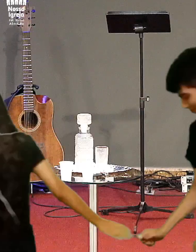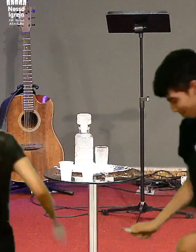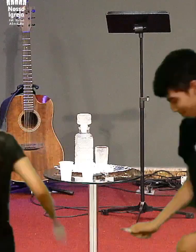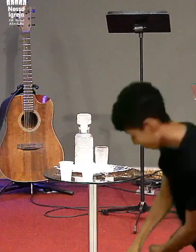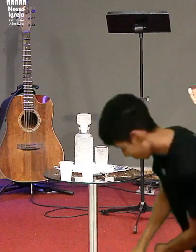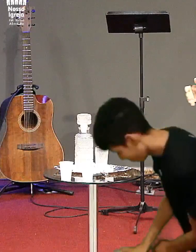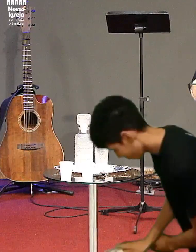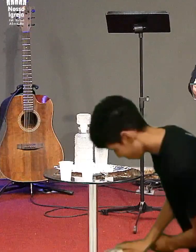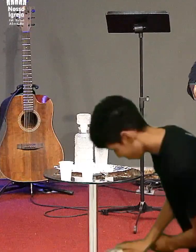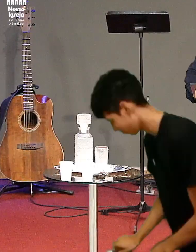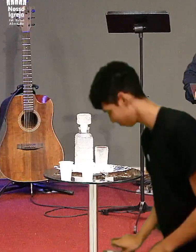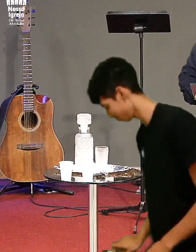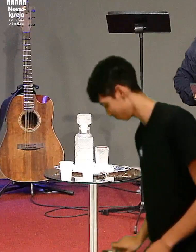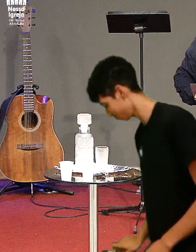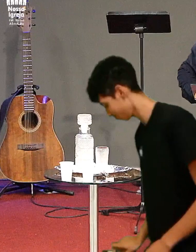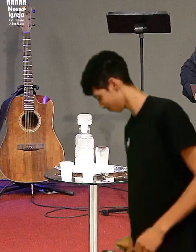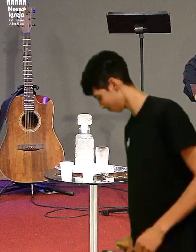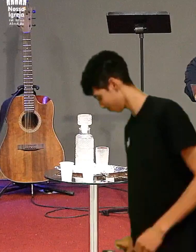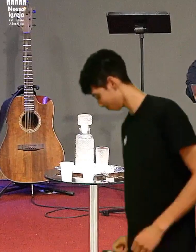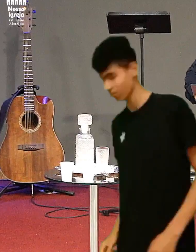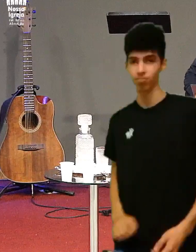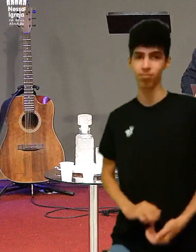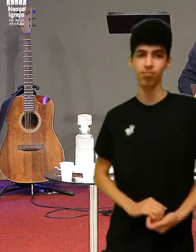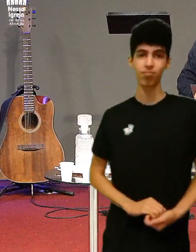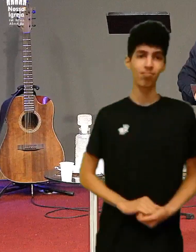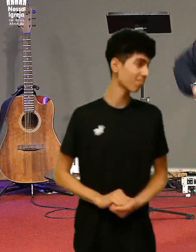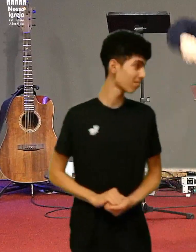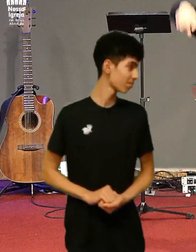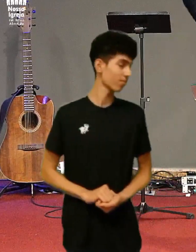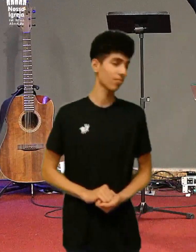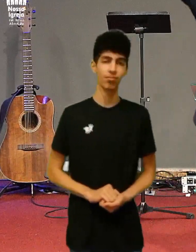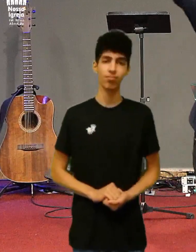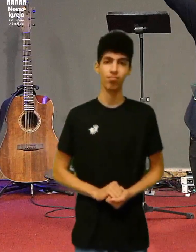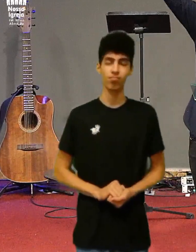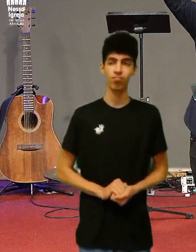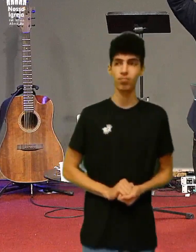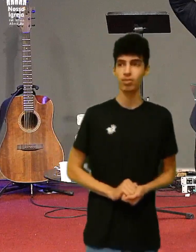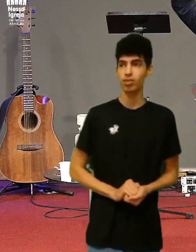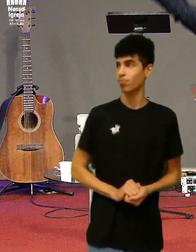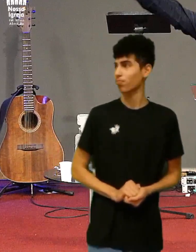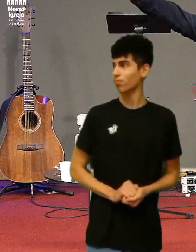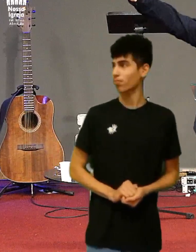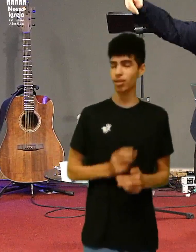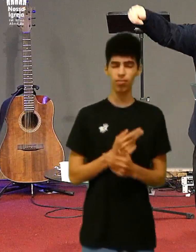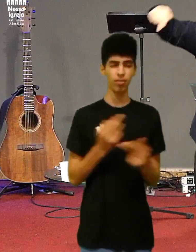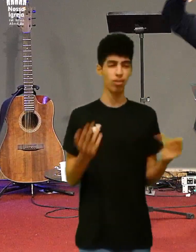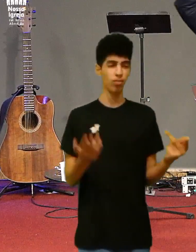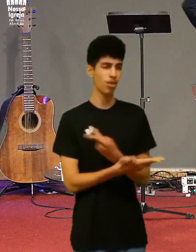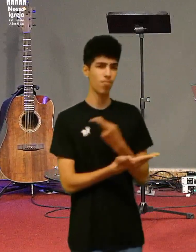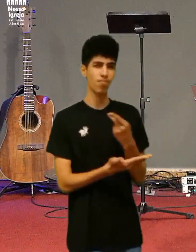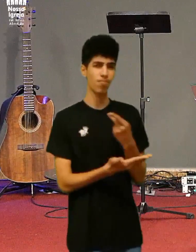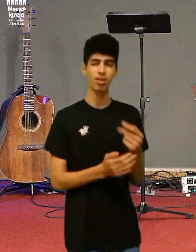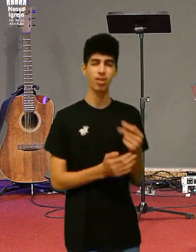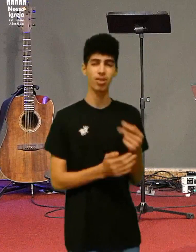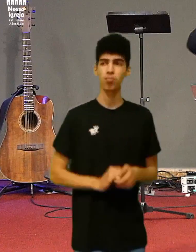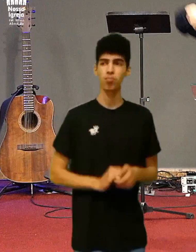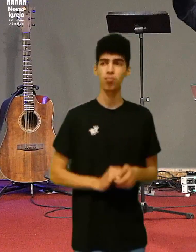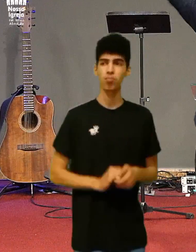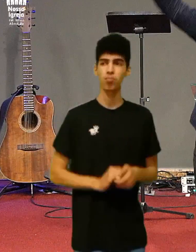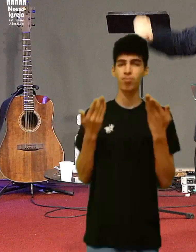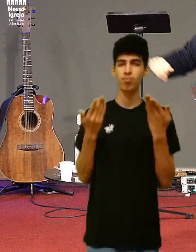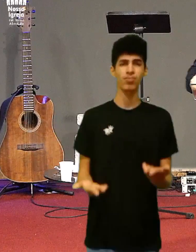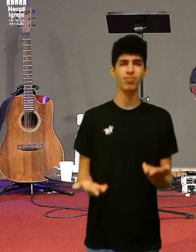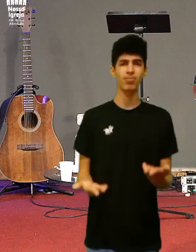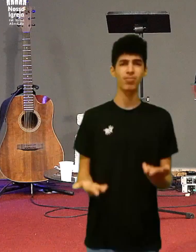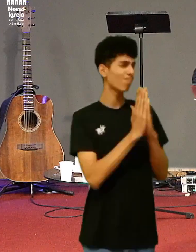aqui no início dessa mensagem, meus irmãos, que coisas iriam acontecer lá fora, porque você está aqui orando